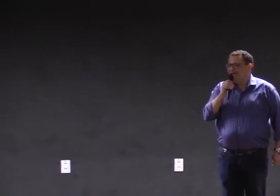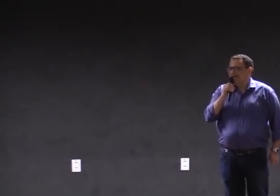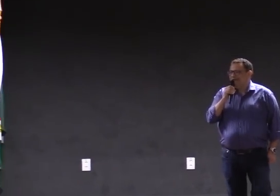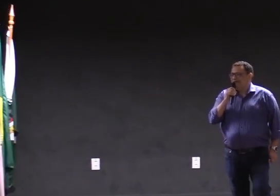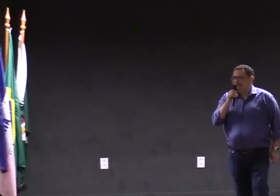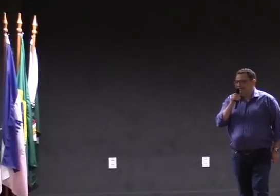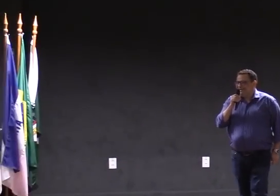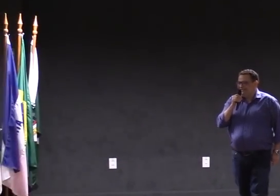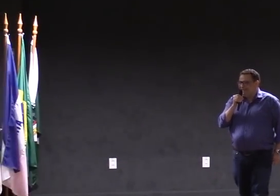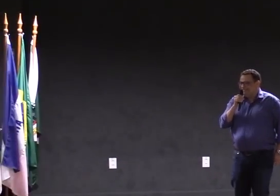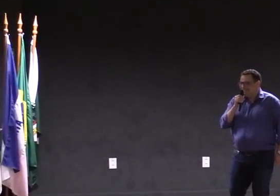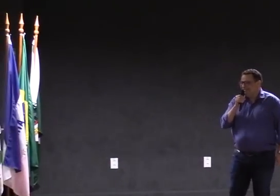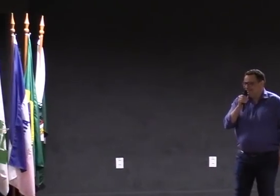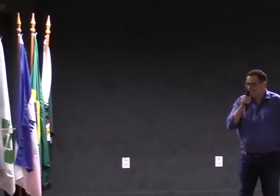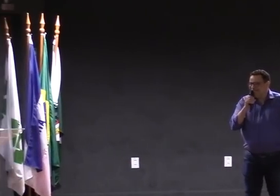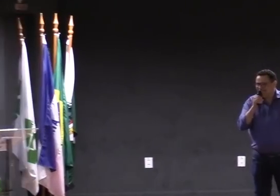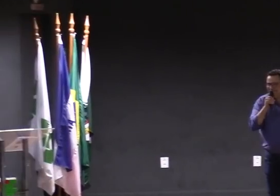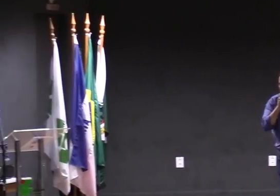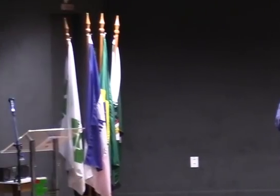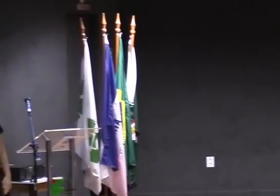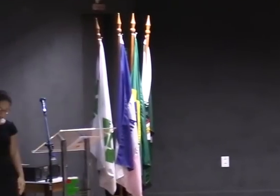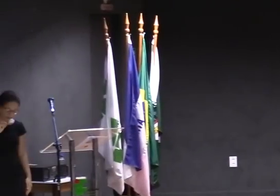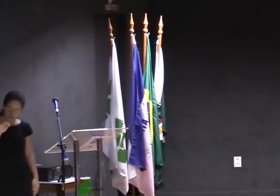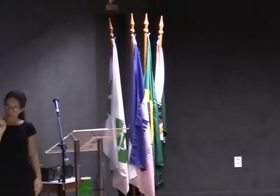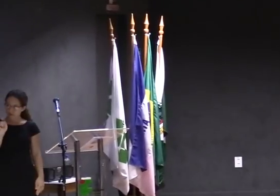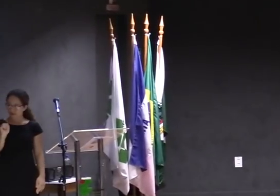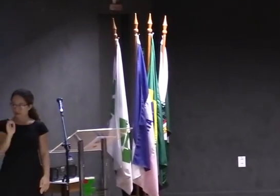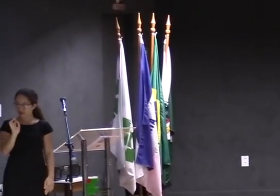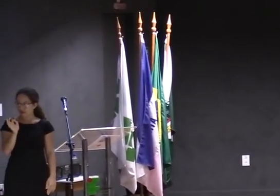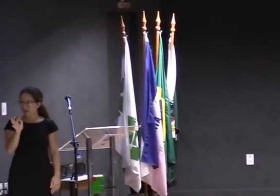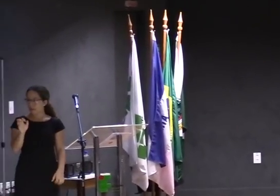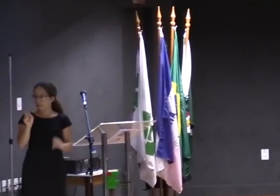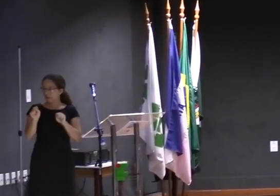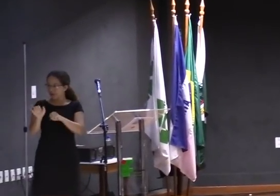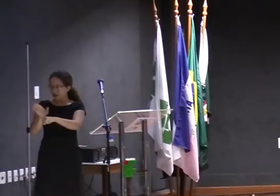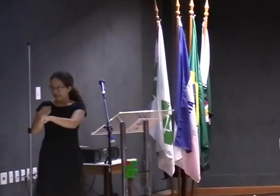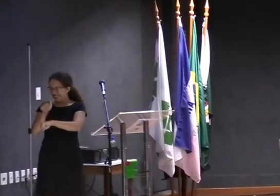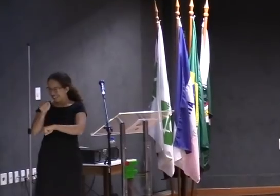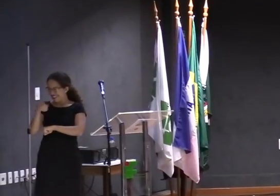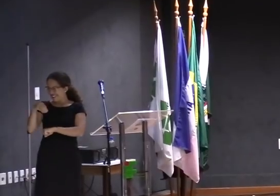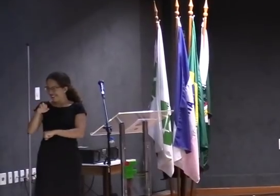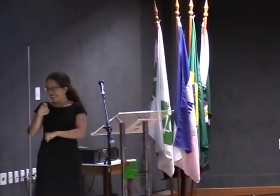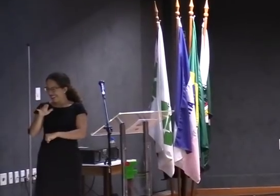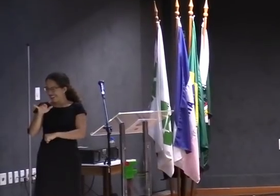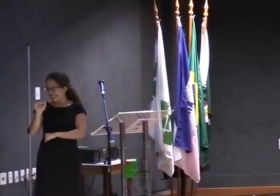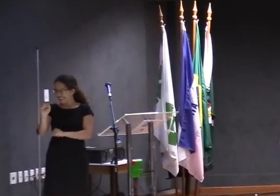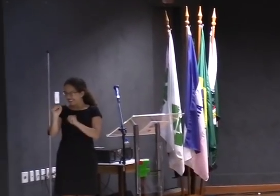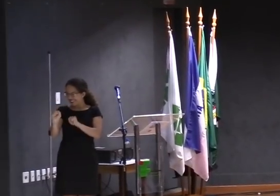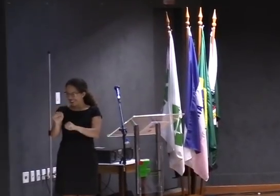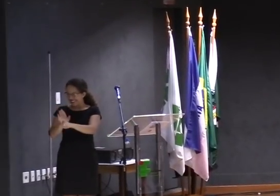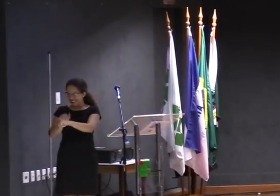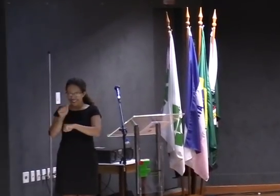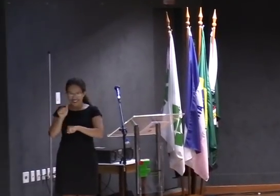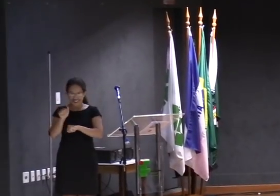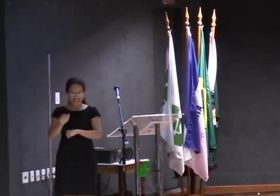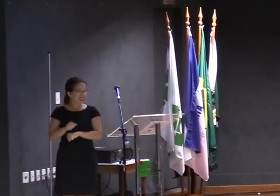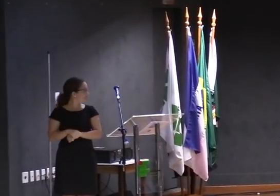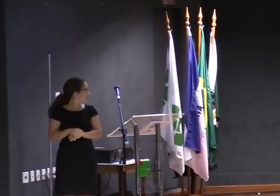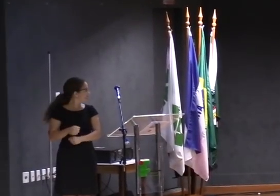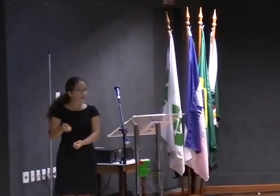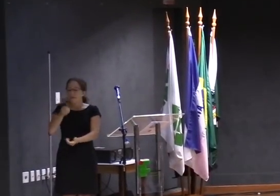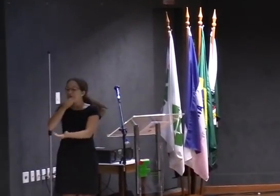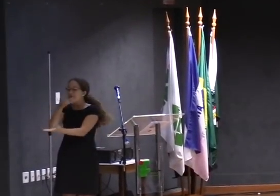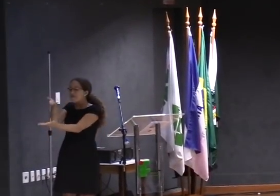Maria, né? Yes? Yes? Maria? We call Maria, yes? Ok. Welcome